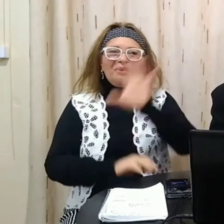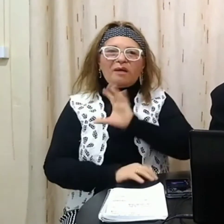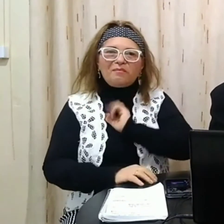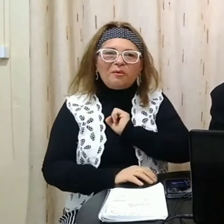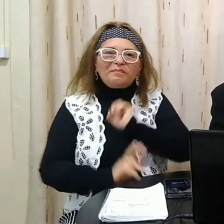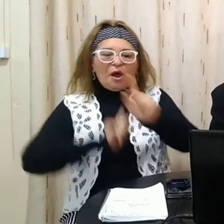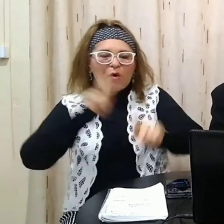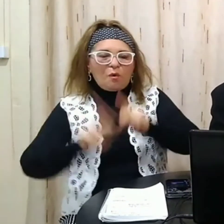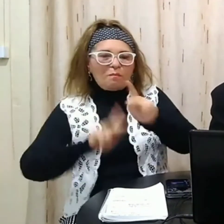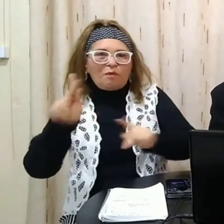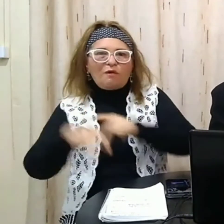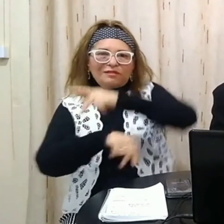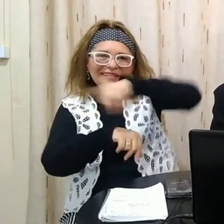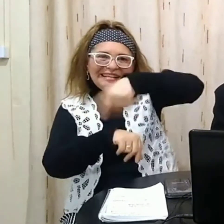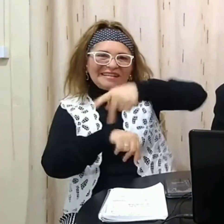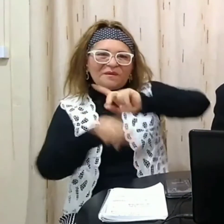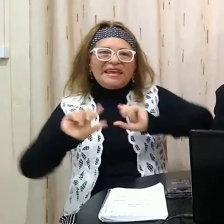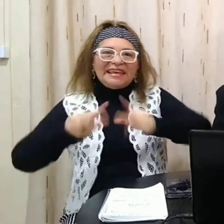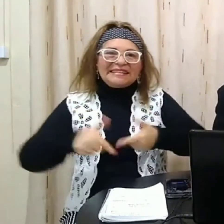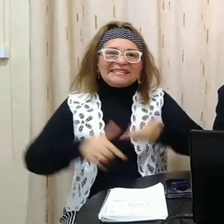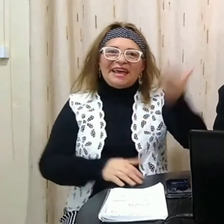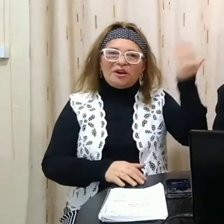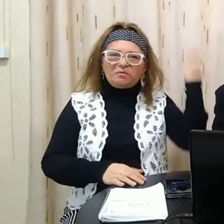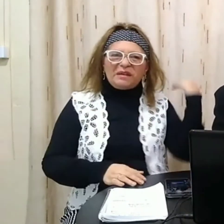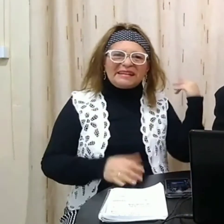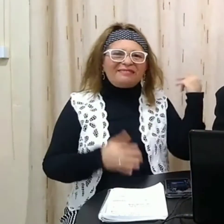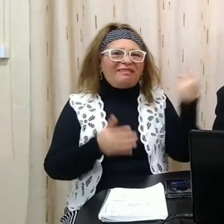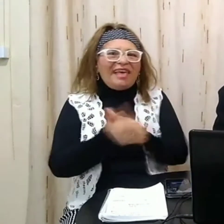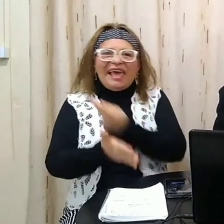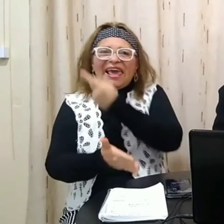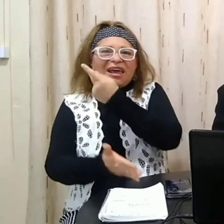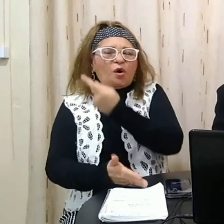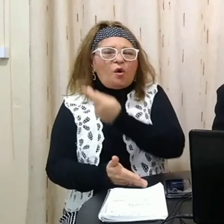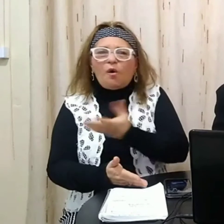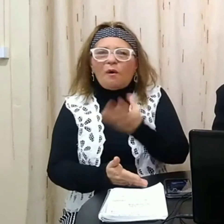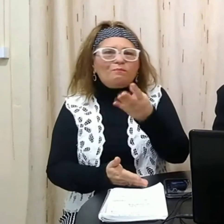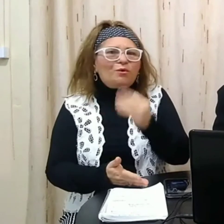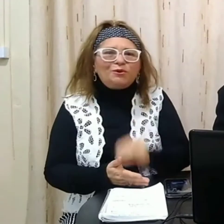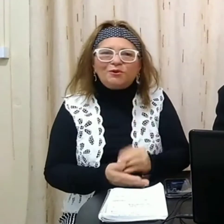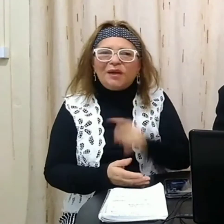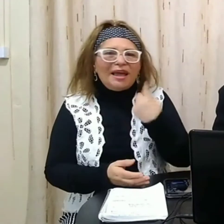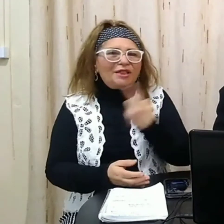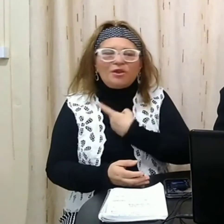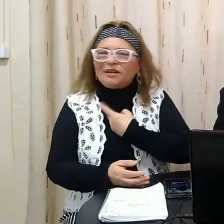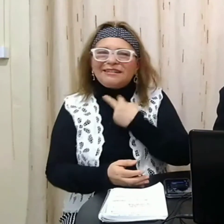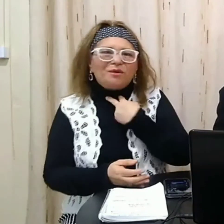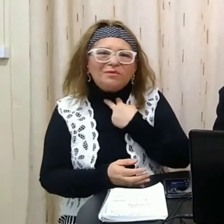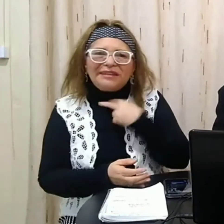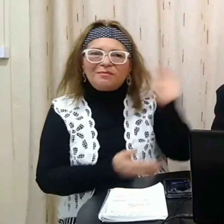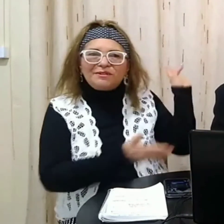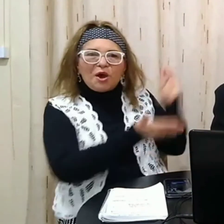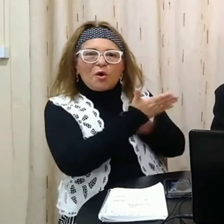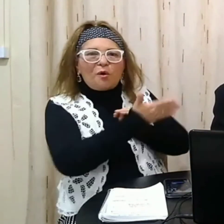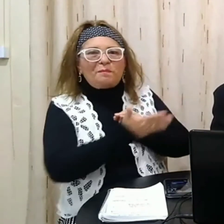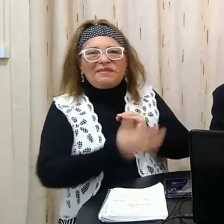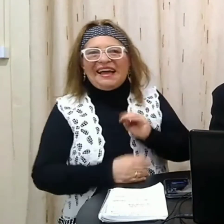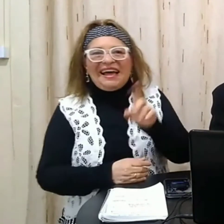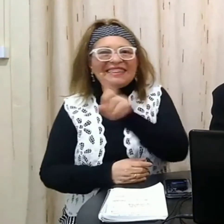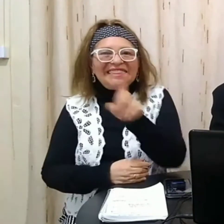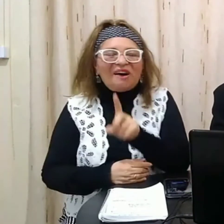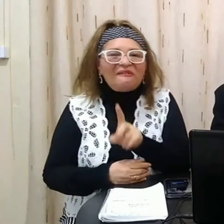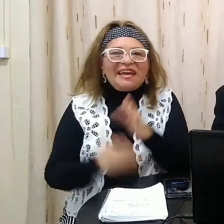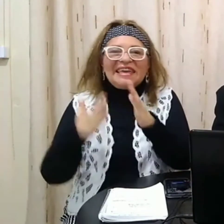que serve de exemplo para nós, para que a gente possa fazer da maneira correta. Então, como igreja,